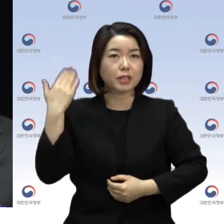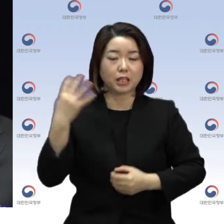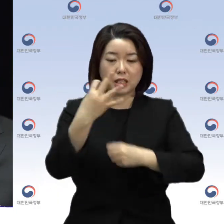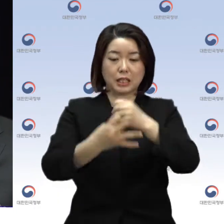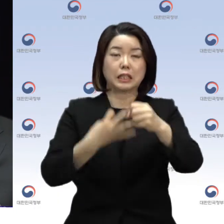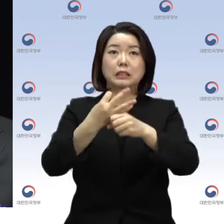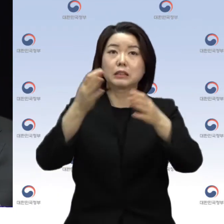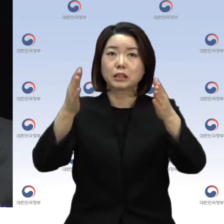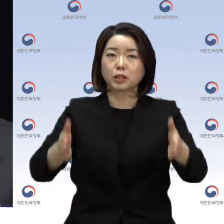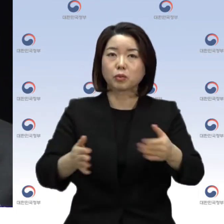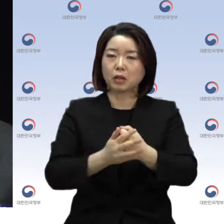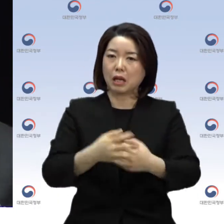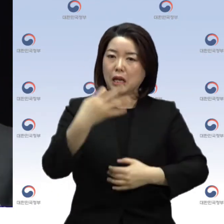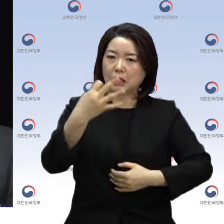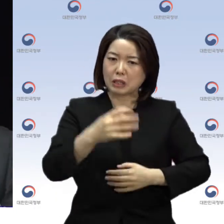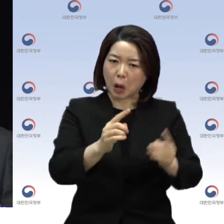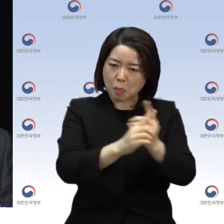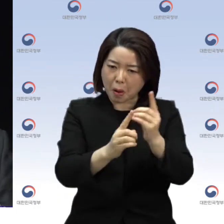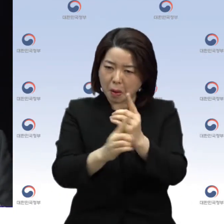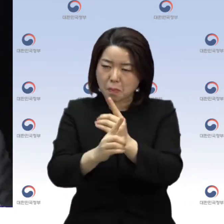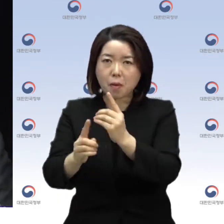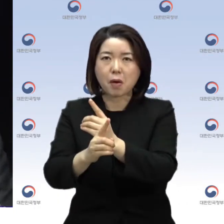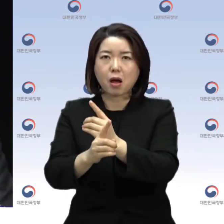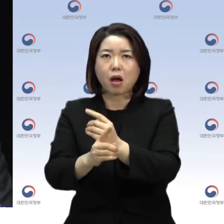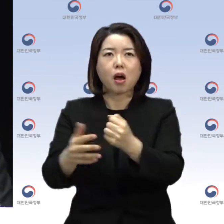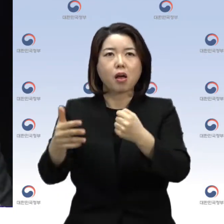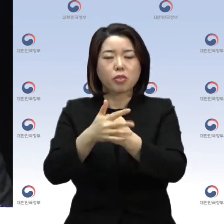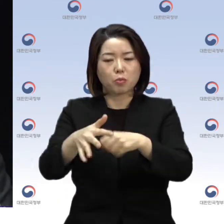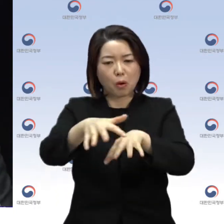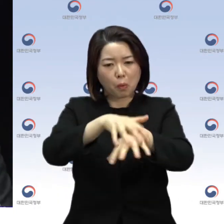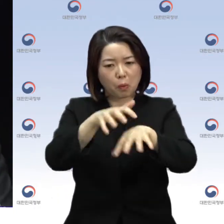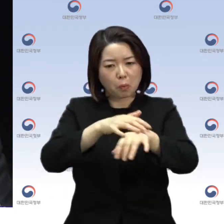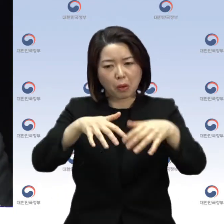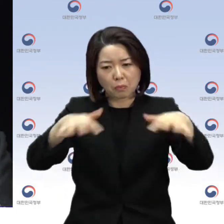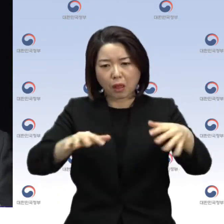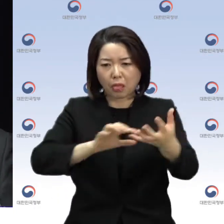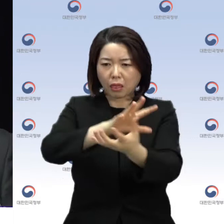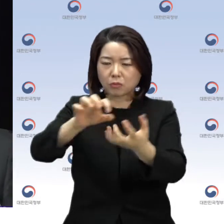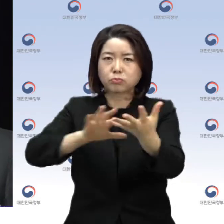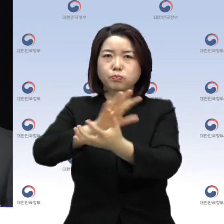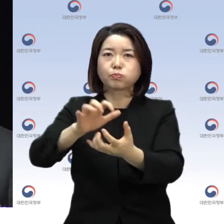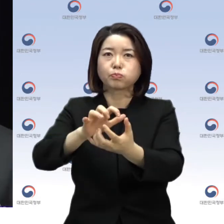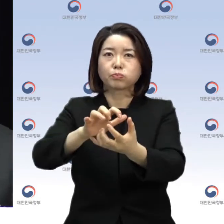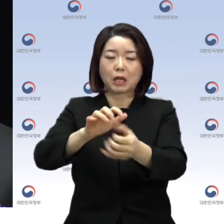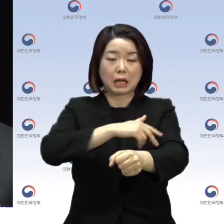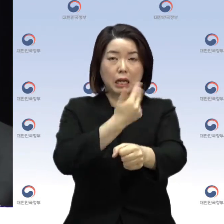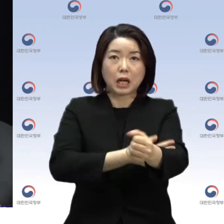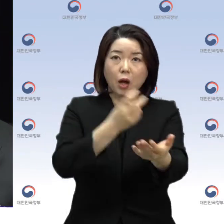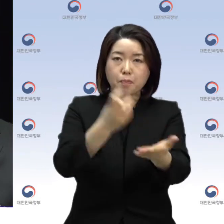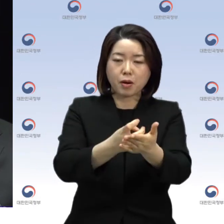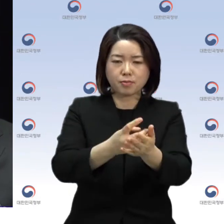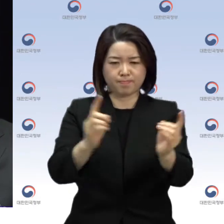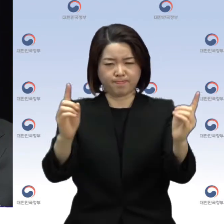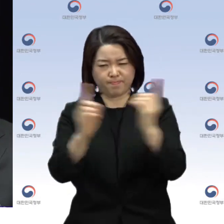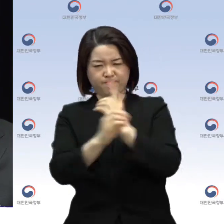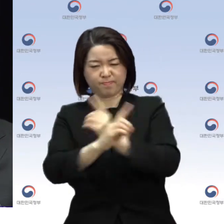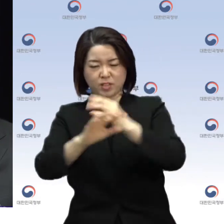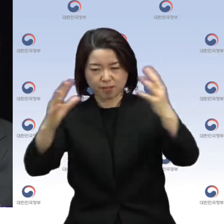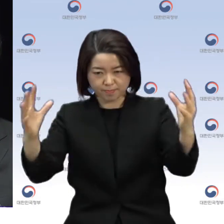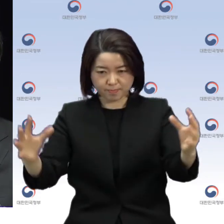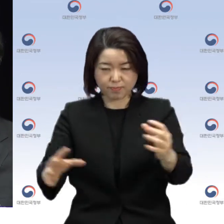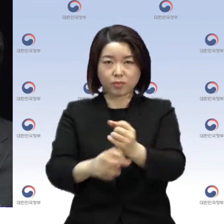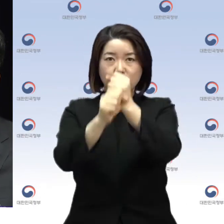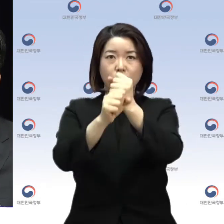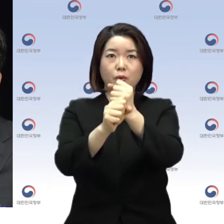지난 14년간 14차례의 일부 개정으로 체계가 흐트러져 있는 저작권법을 전부 개정하여 내용과